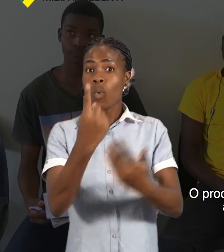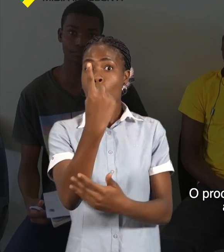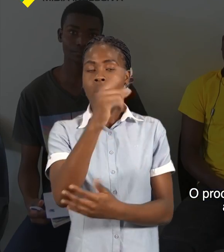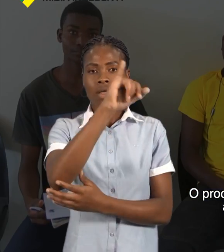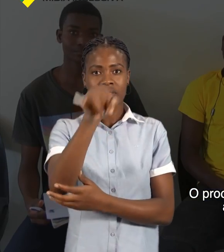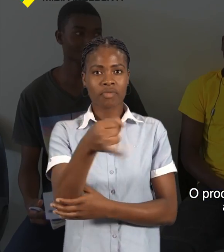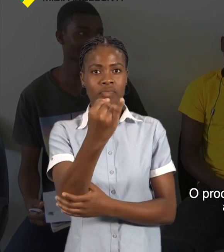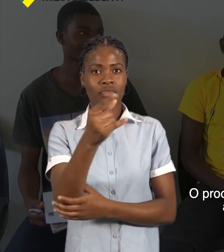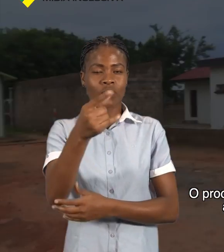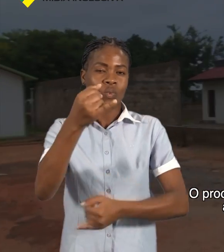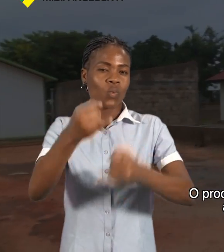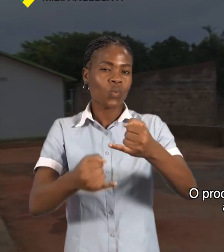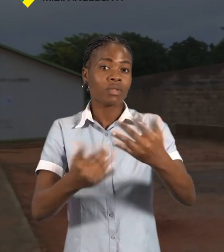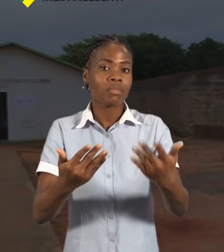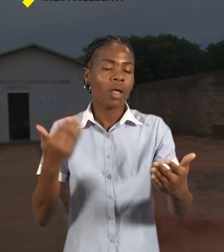2020.